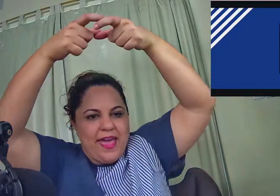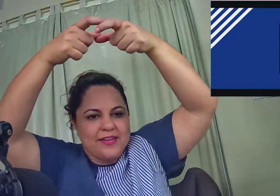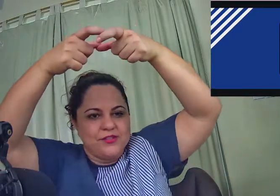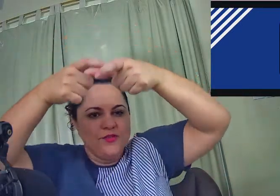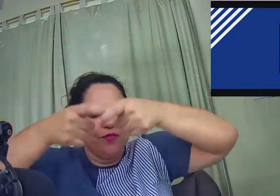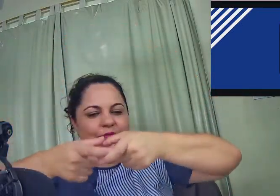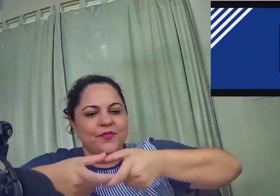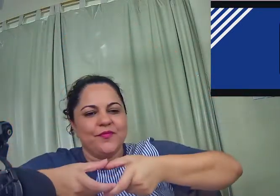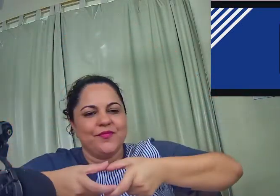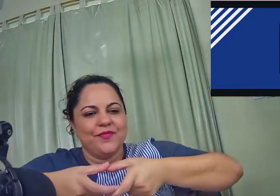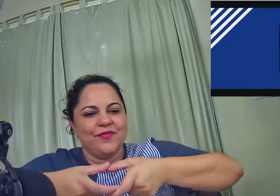médio,